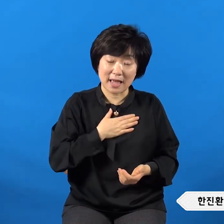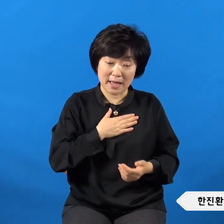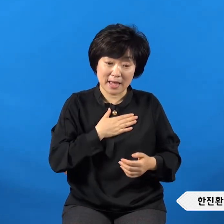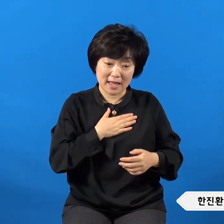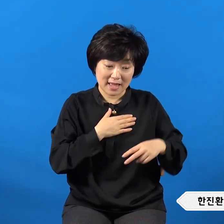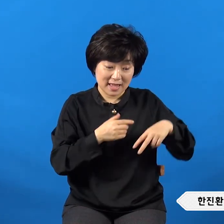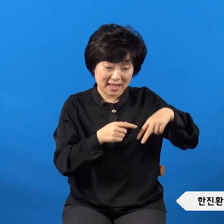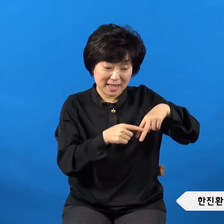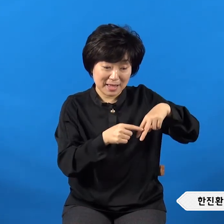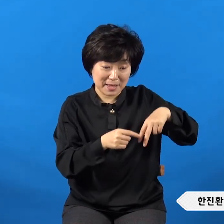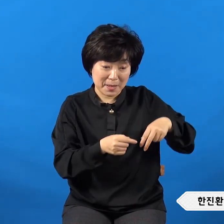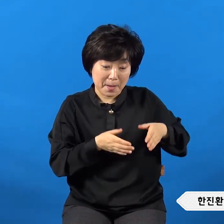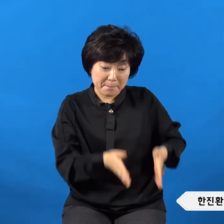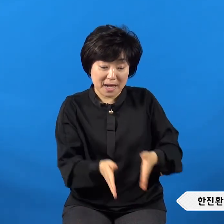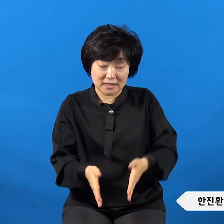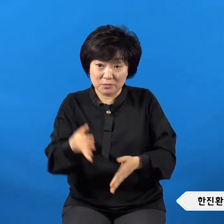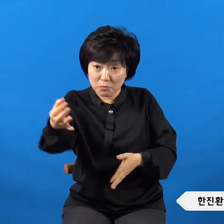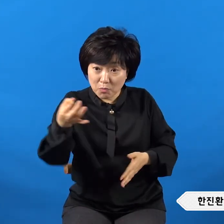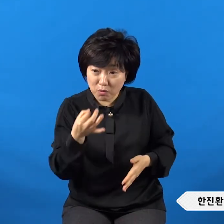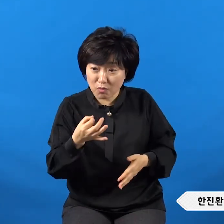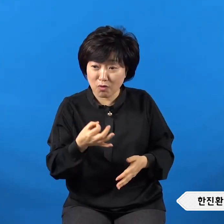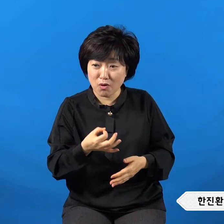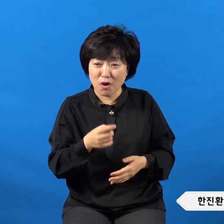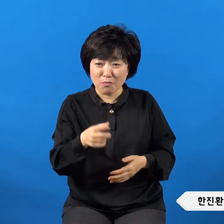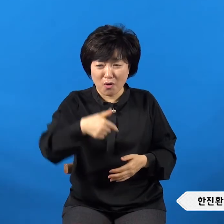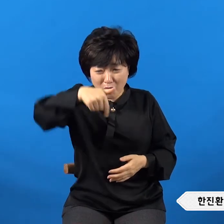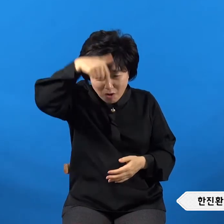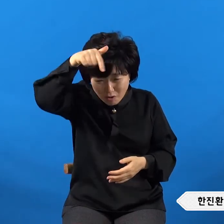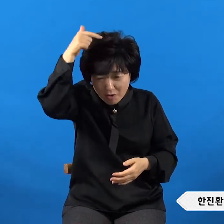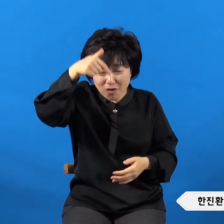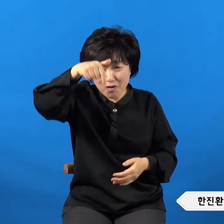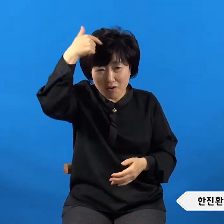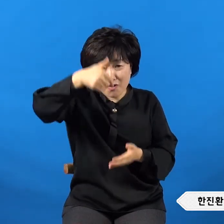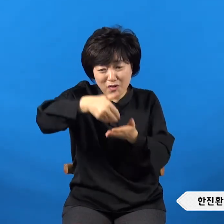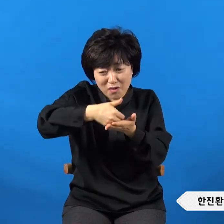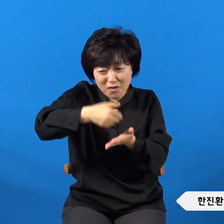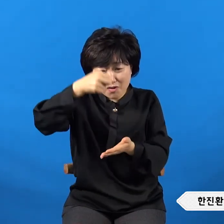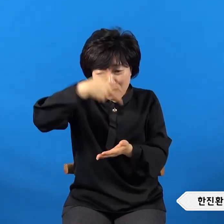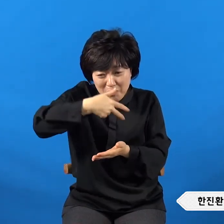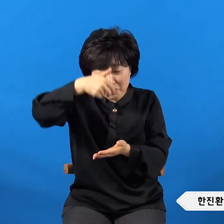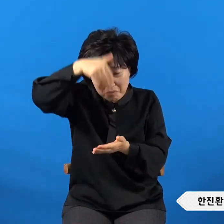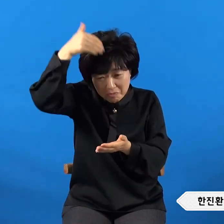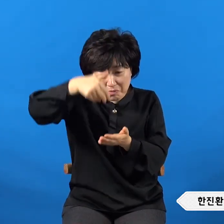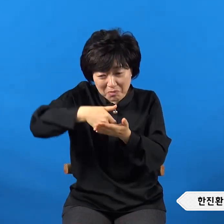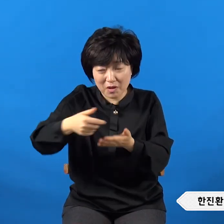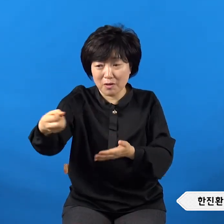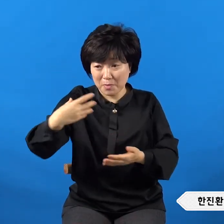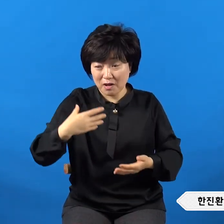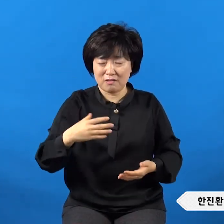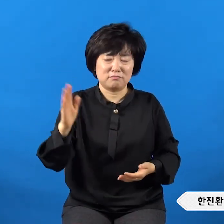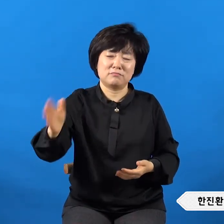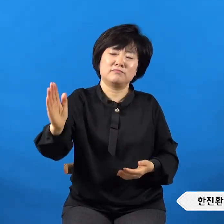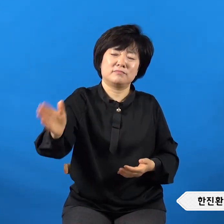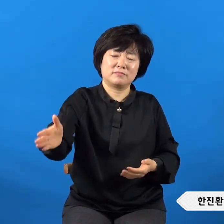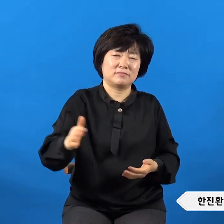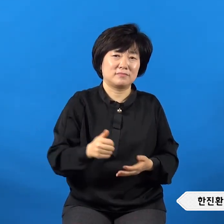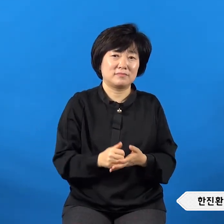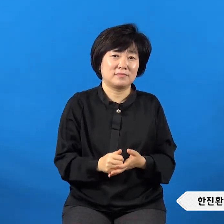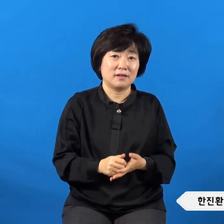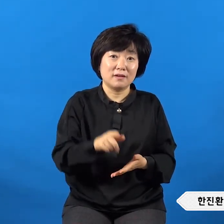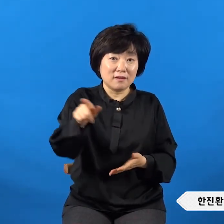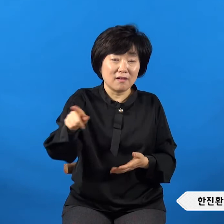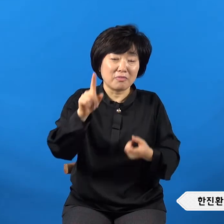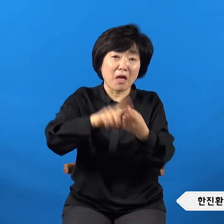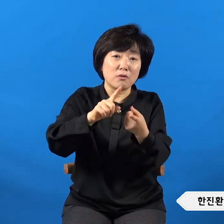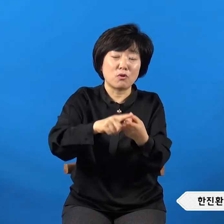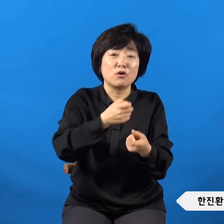여러분도 제 바지 보고 구닥다리도 하지 말고 여러분들도 제 따라 하십시오. 그냥 가만히 고치지 말고 두십시오. 조금만